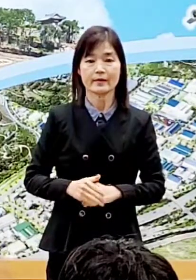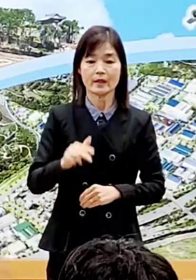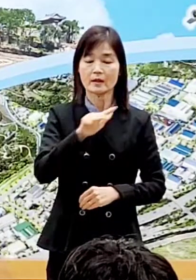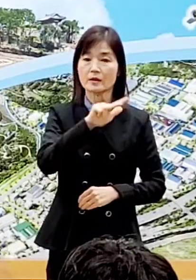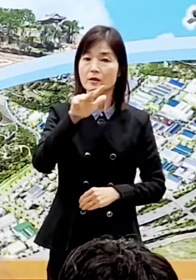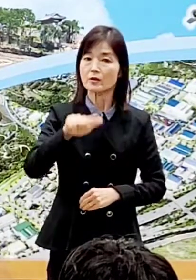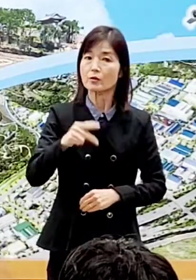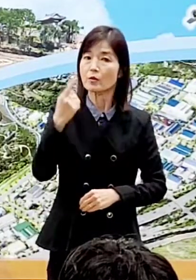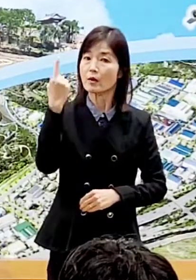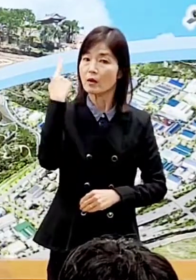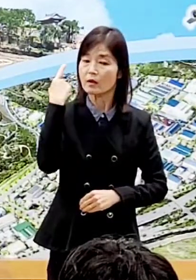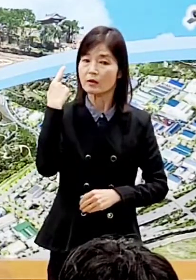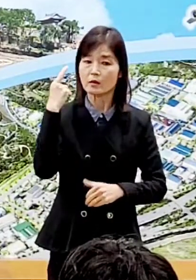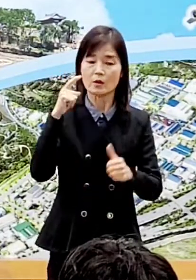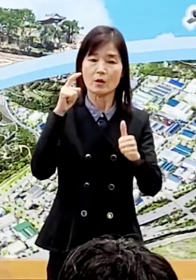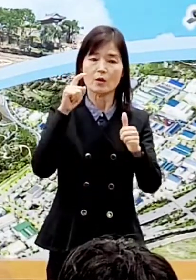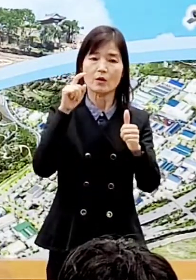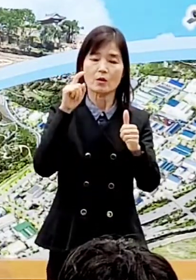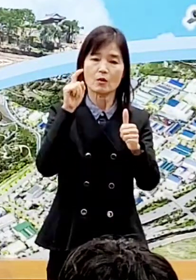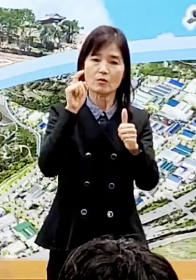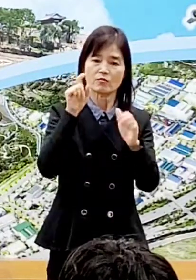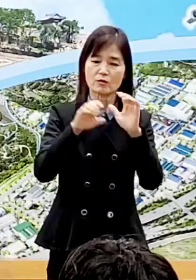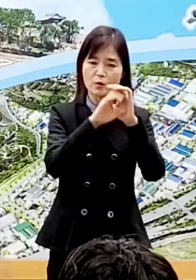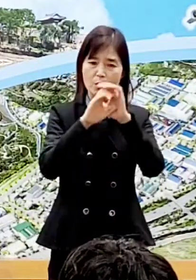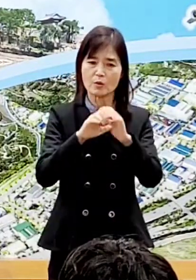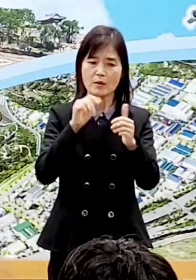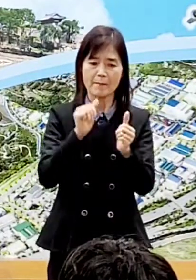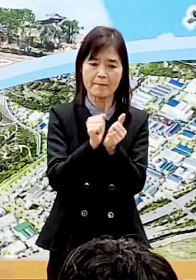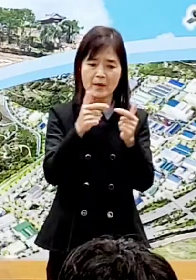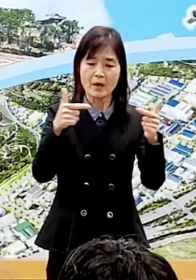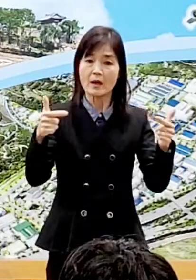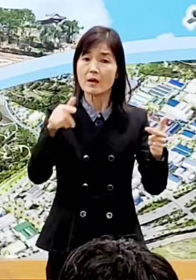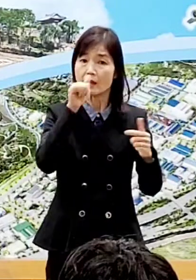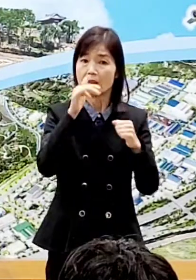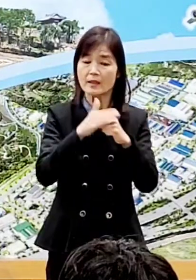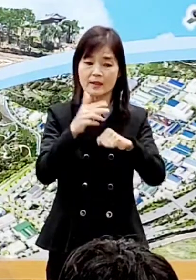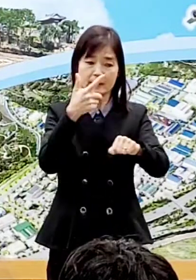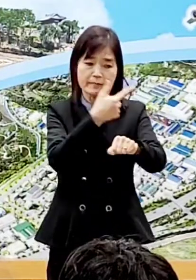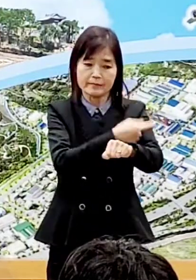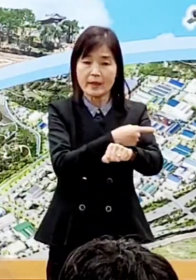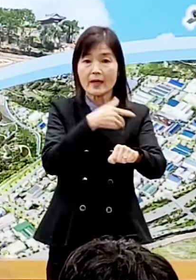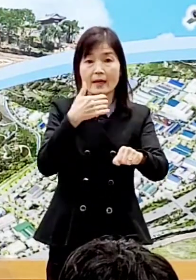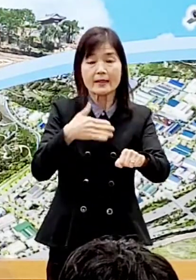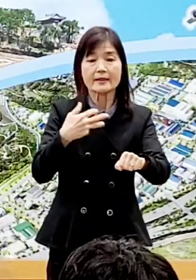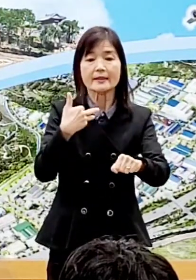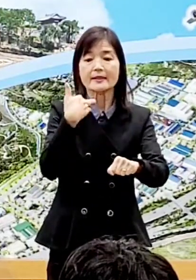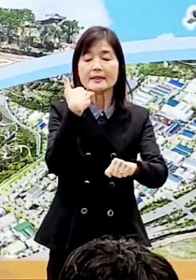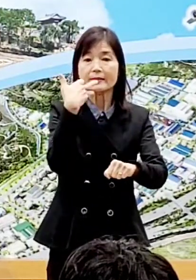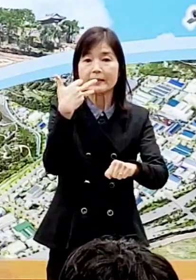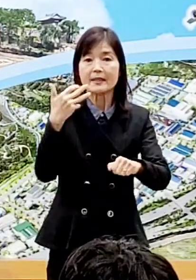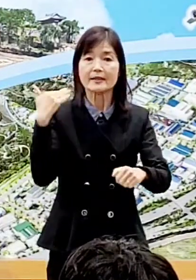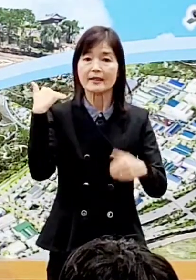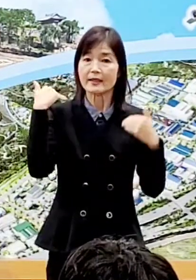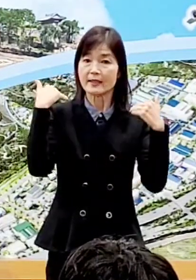우리 시는 어제 코로나19 확산 대응의 일환으로 백신 미접종자인 18세 이상